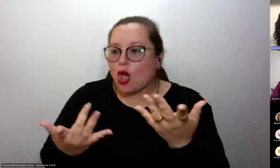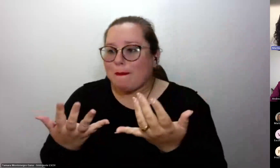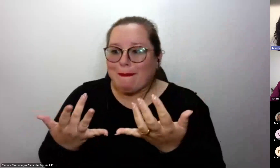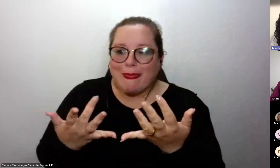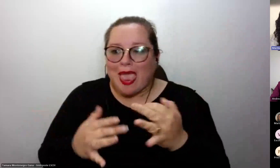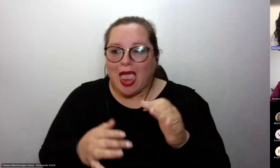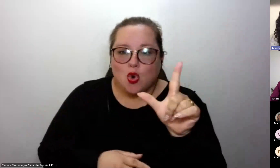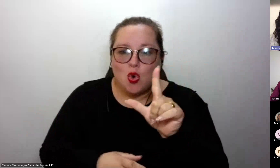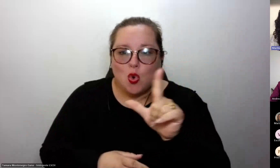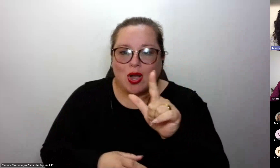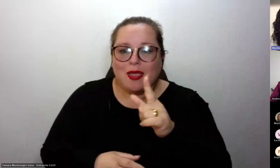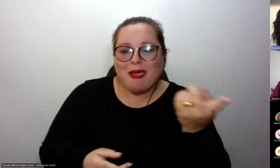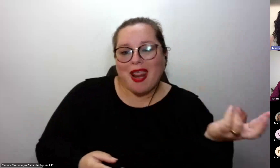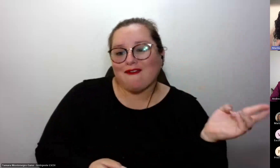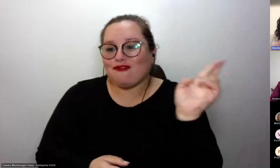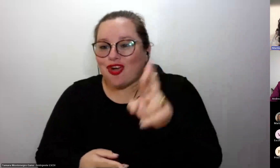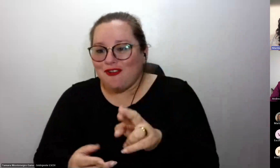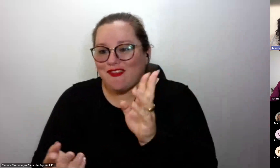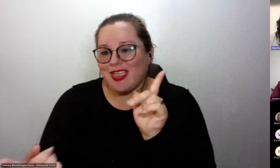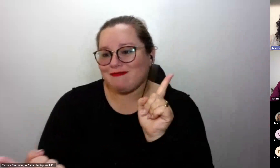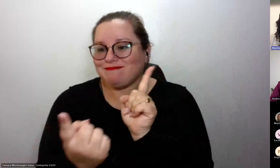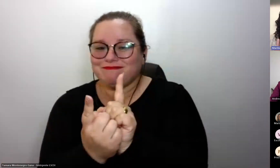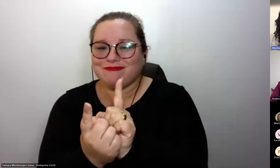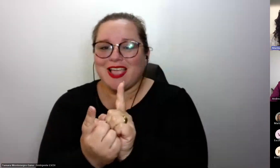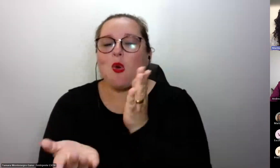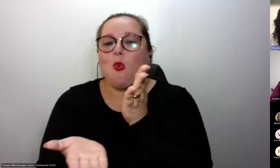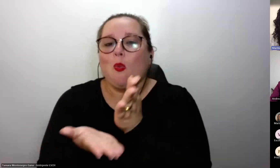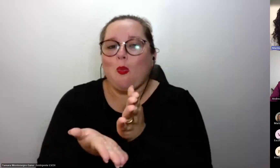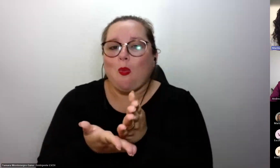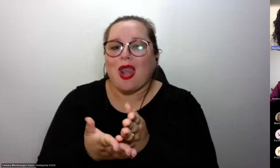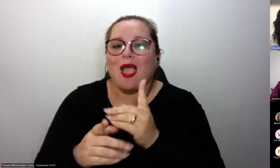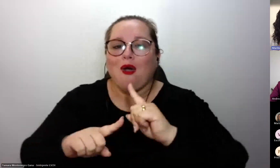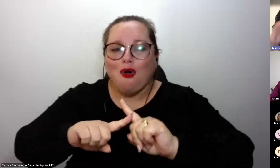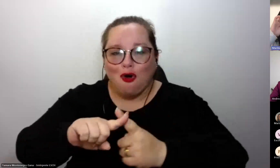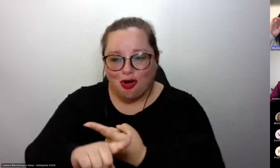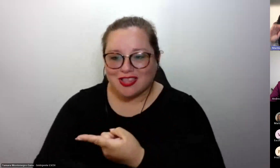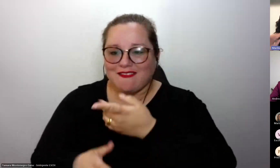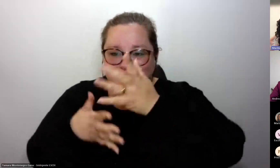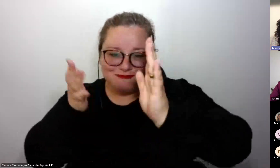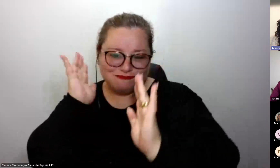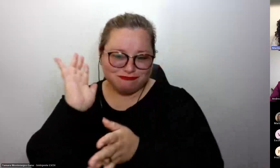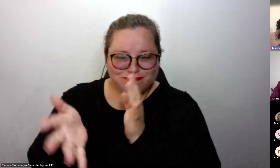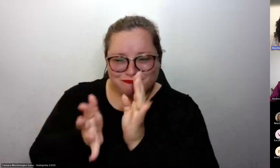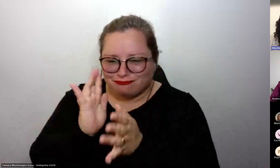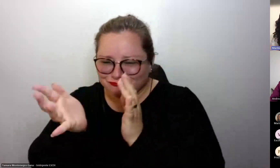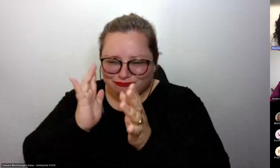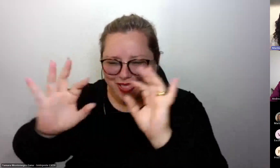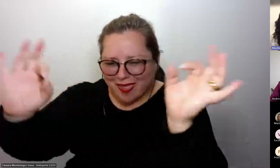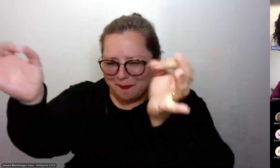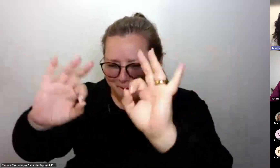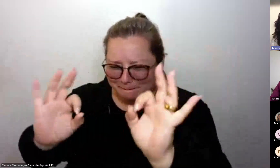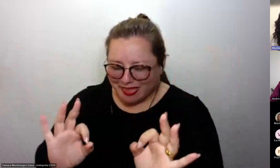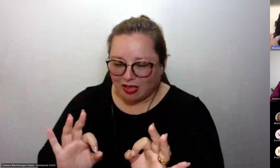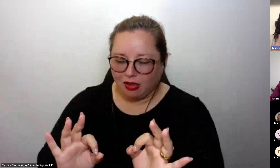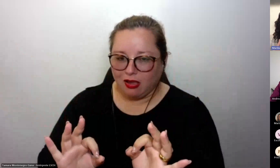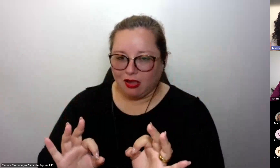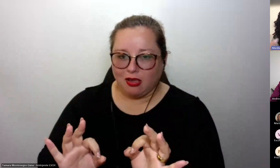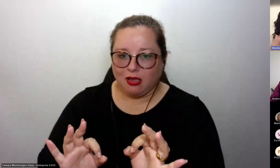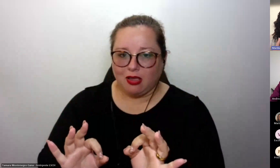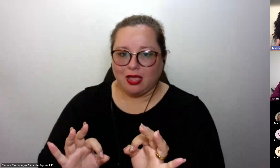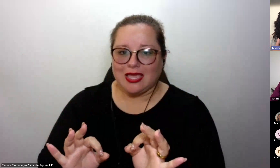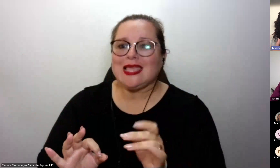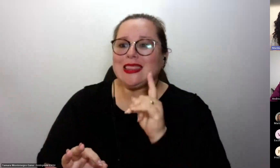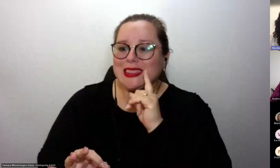lunes para volver a encontrarnos, para poder usar nuevamente la lengua de señas eh, y generar